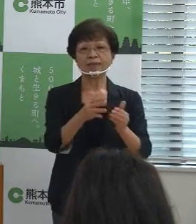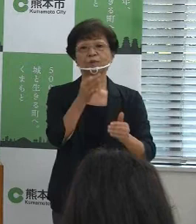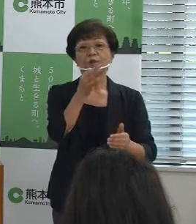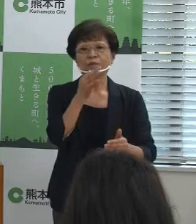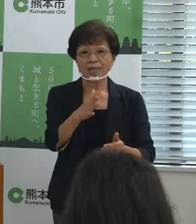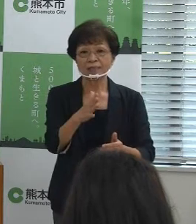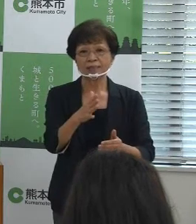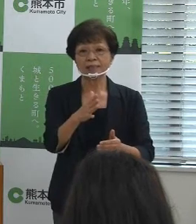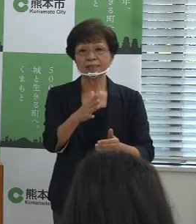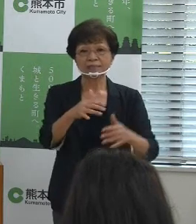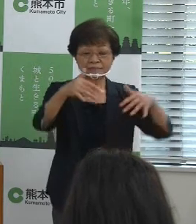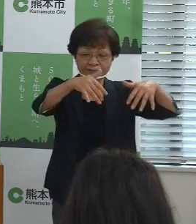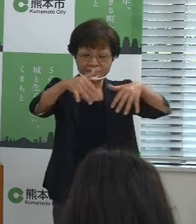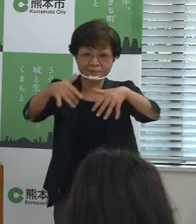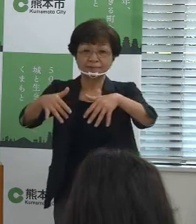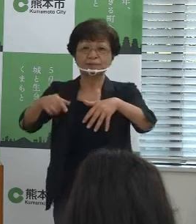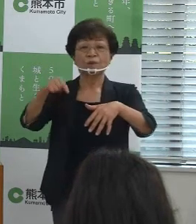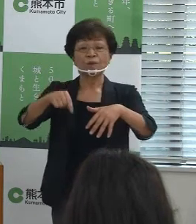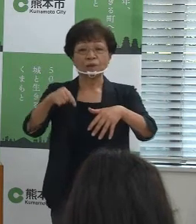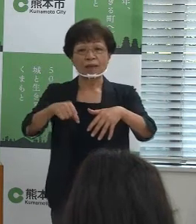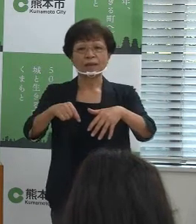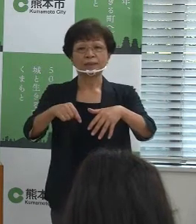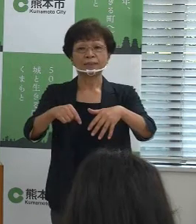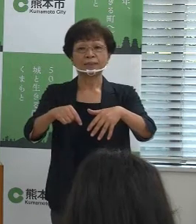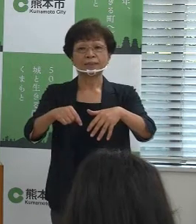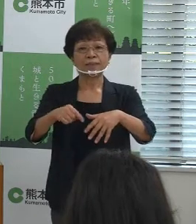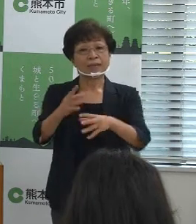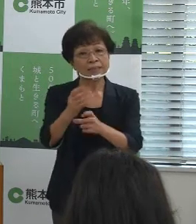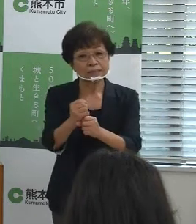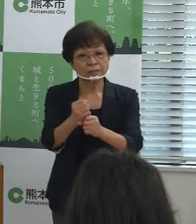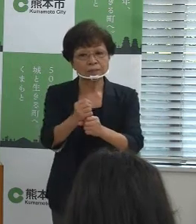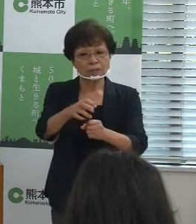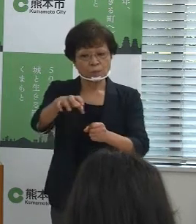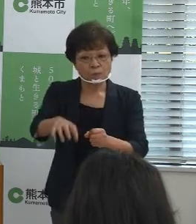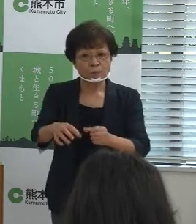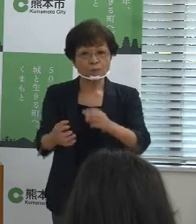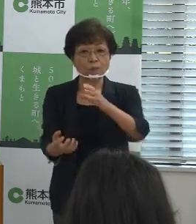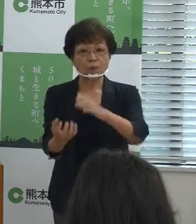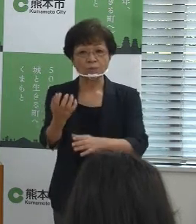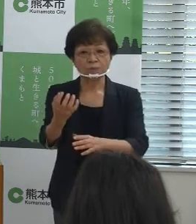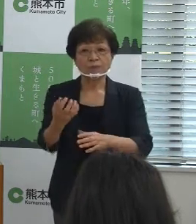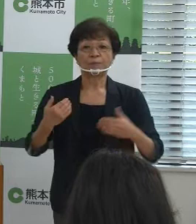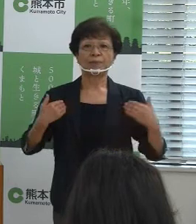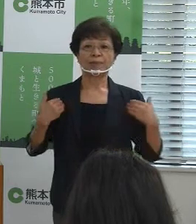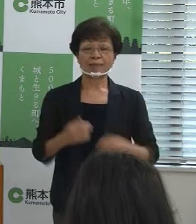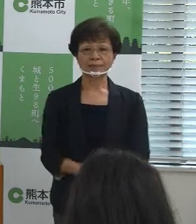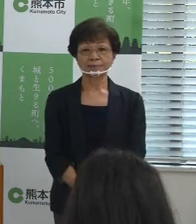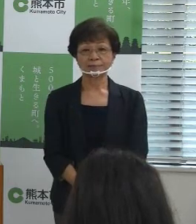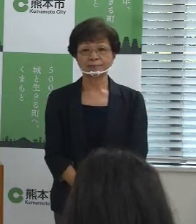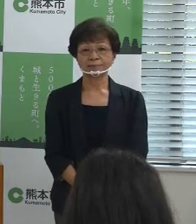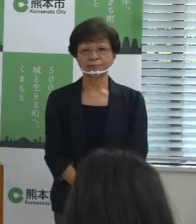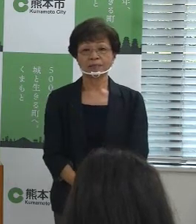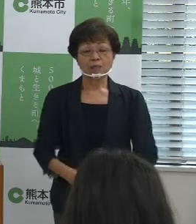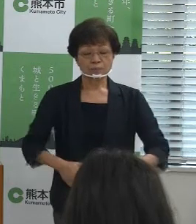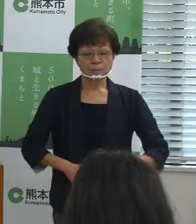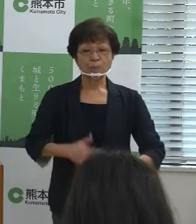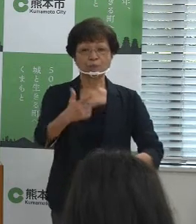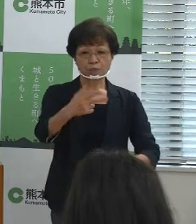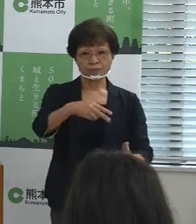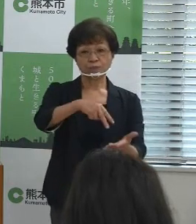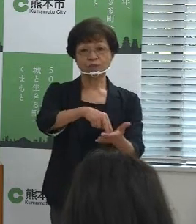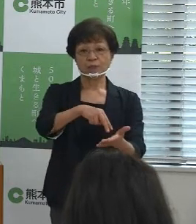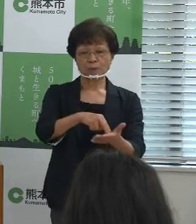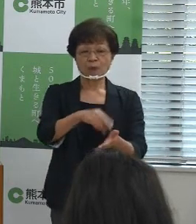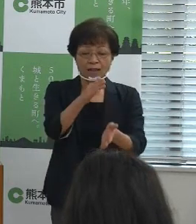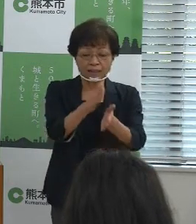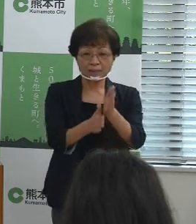ようなこの大雨というものはいつどこで起こるか分かりません。本市といたしましては改